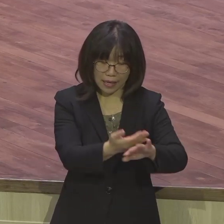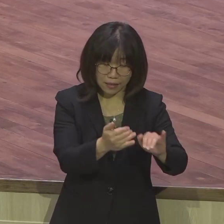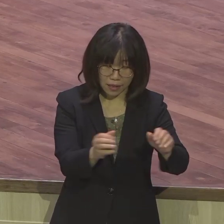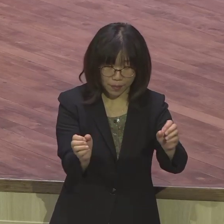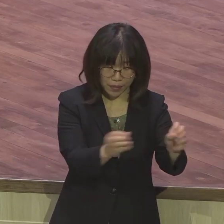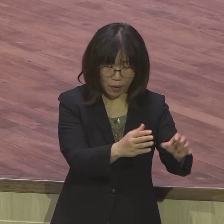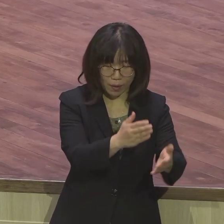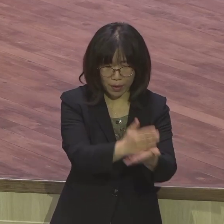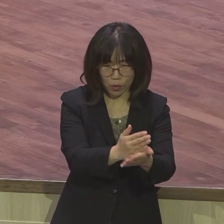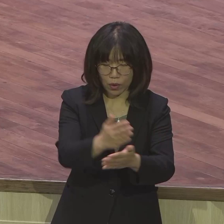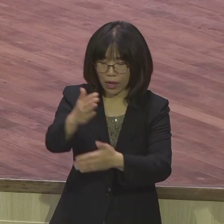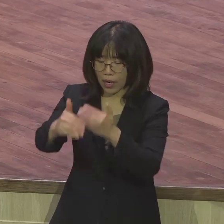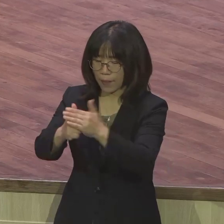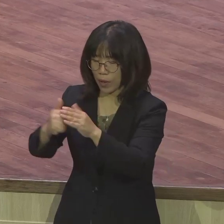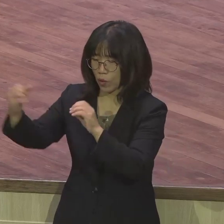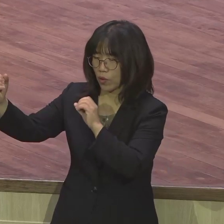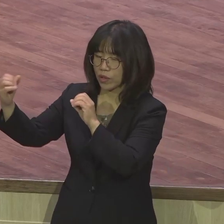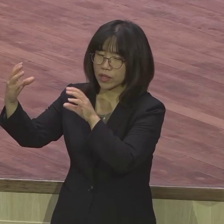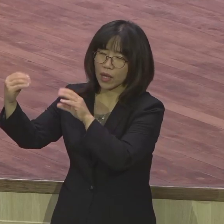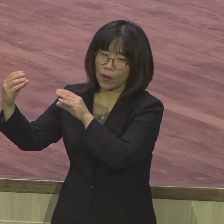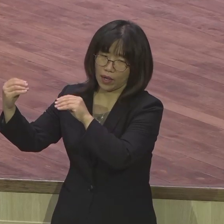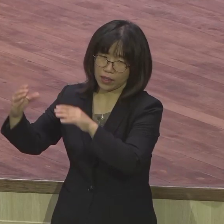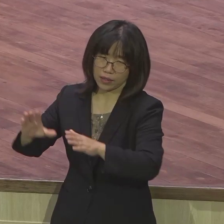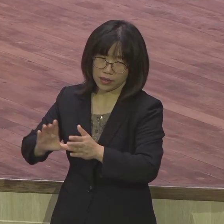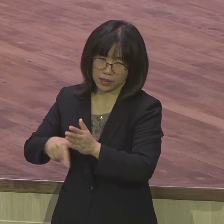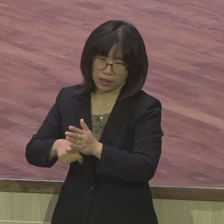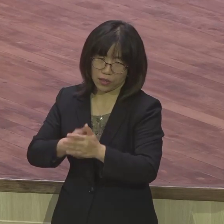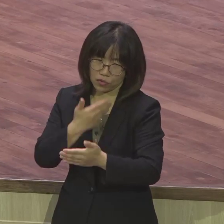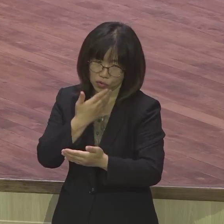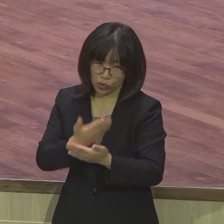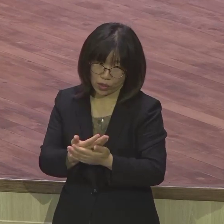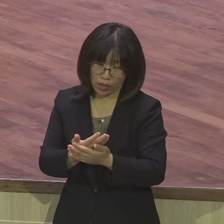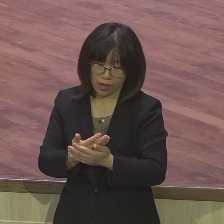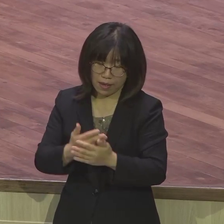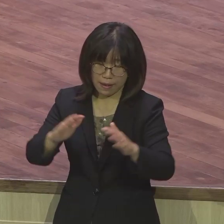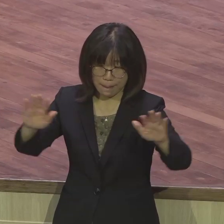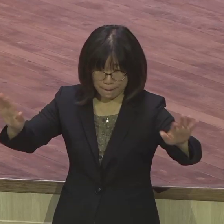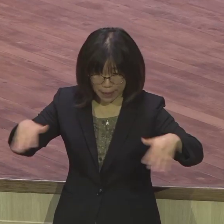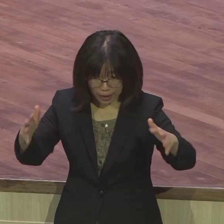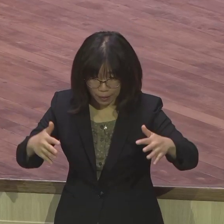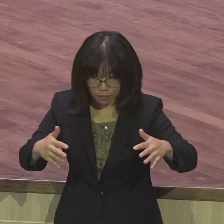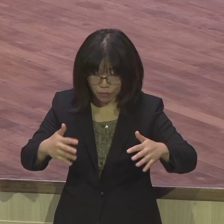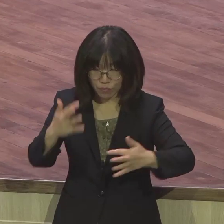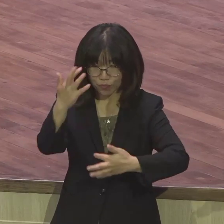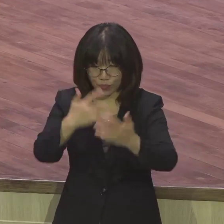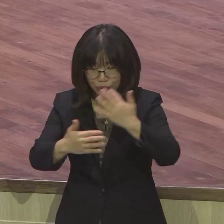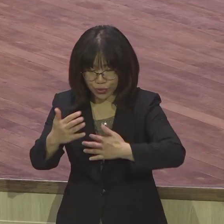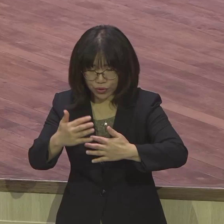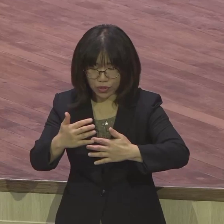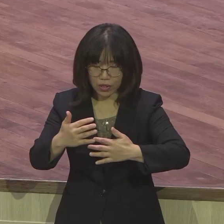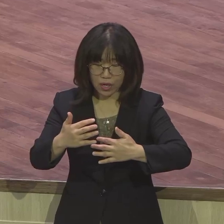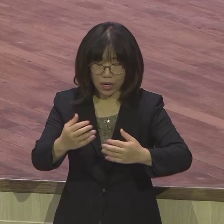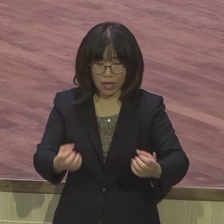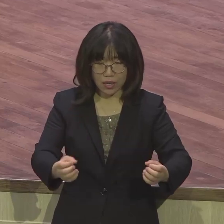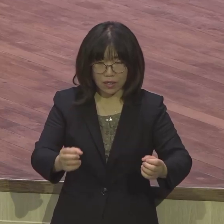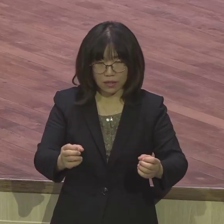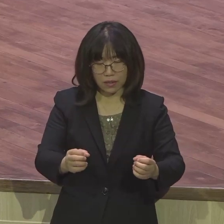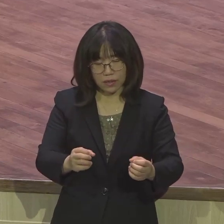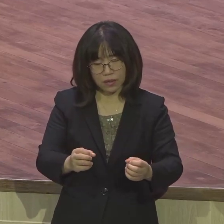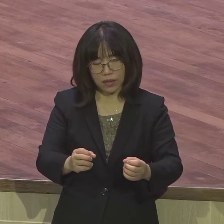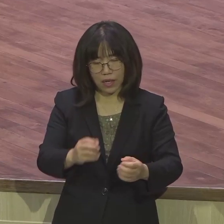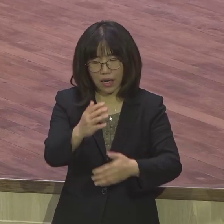시간을 가지시면 됩니다. 바람 가운데, 불 가운데, 지진 가운데 나타나지 않기 때문에 홀로 있는 시간이 중요합니다.